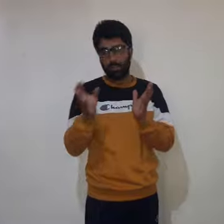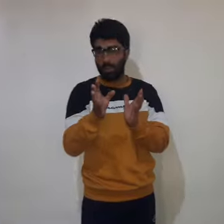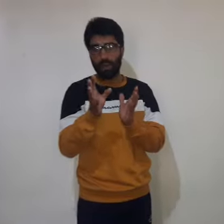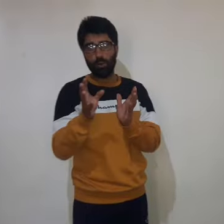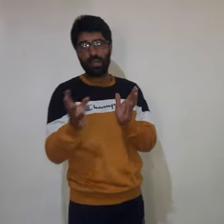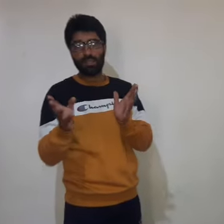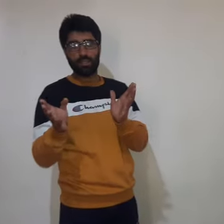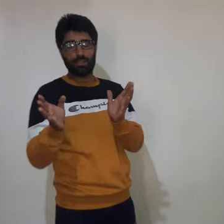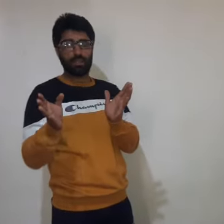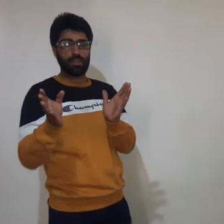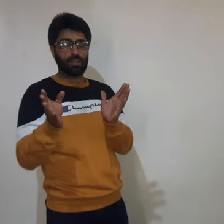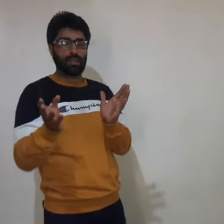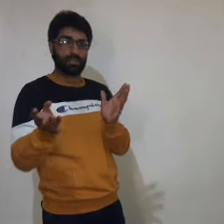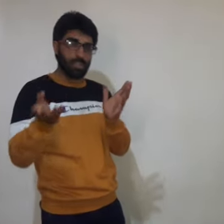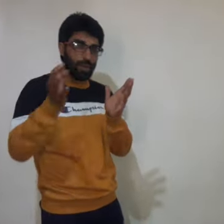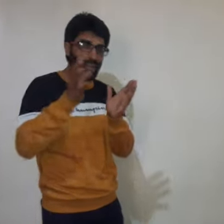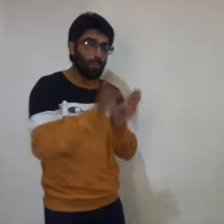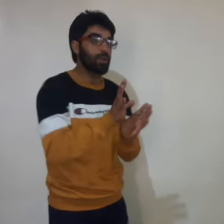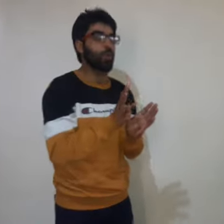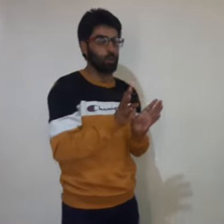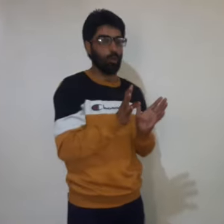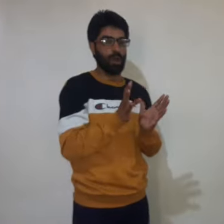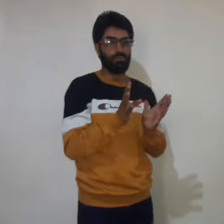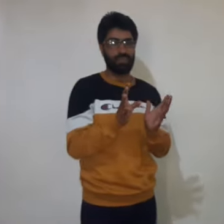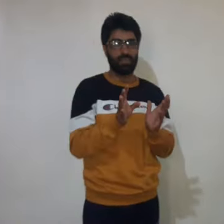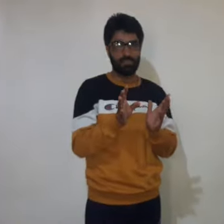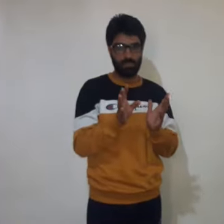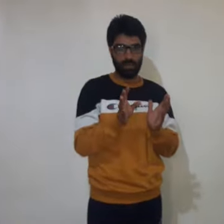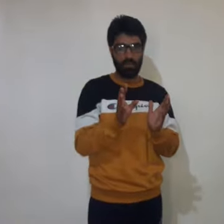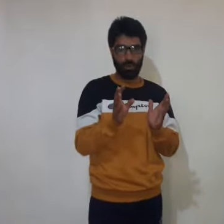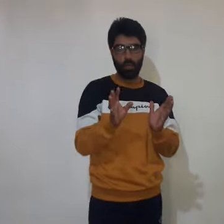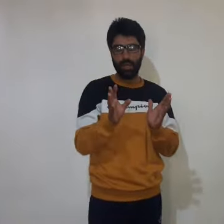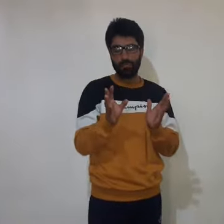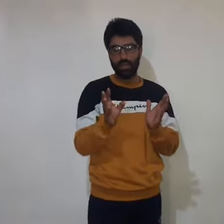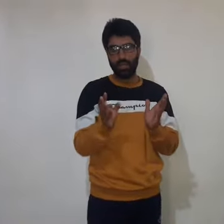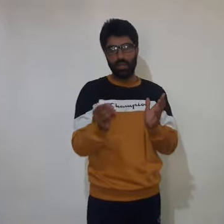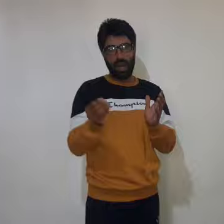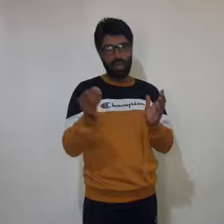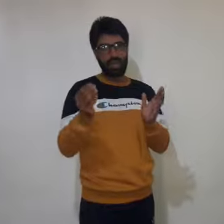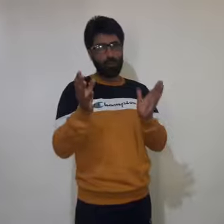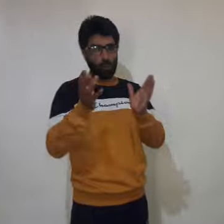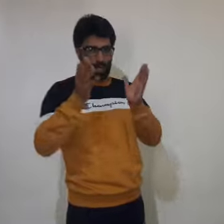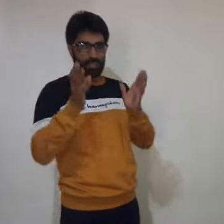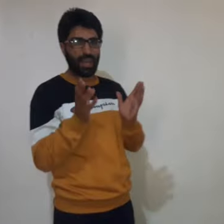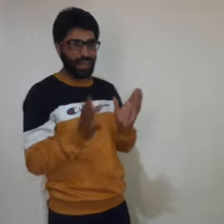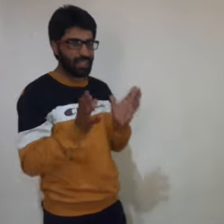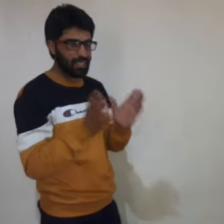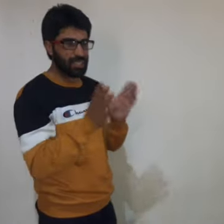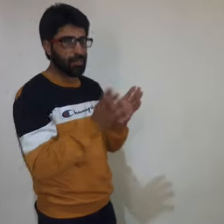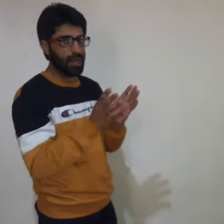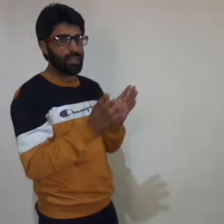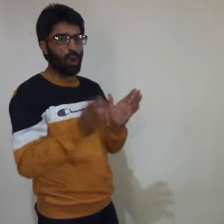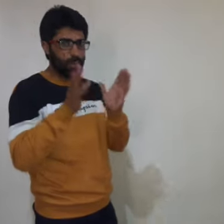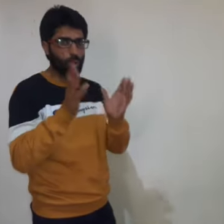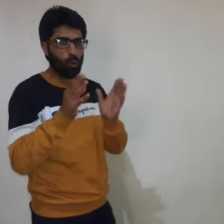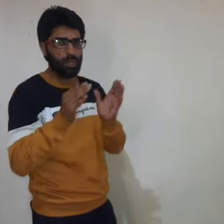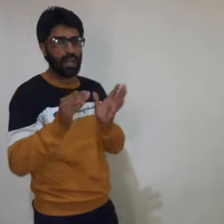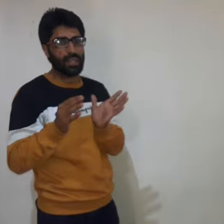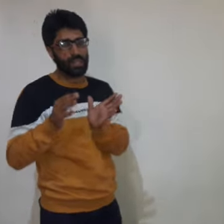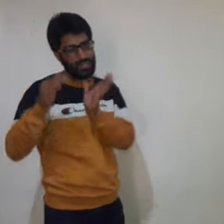बीमार होंगे, जिनमें कॉमन कोल्ड होगा। ओके, अगर आपको लगता है किसी में कॉमन कोल्ड है, इनसे